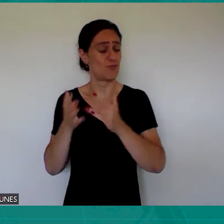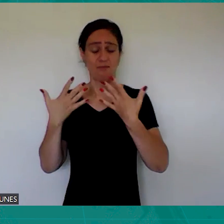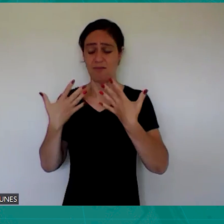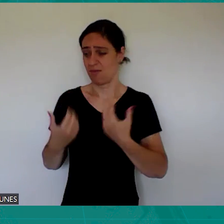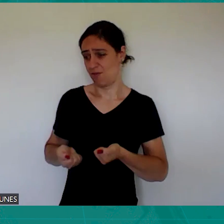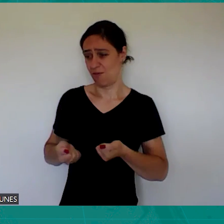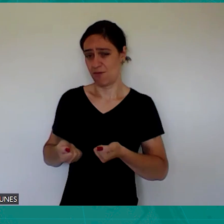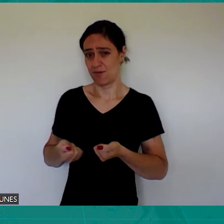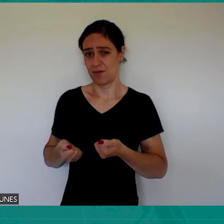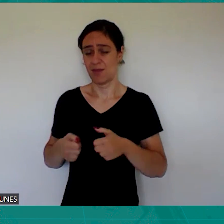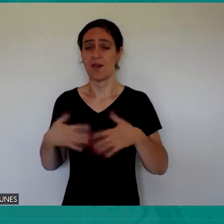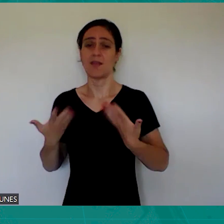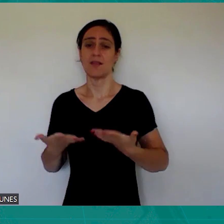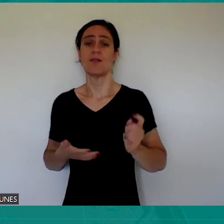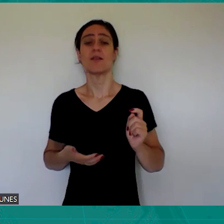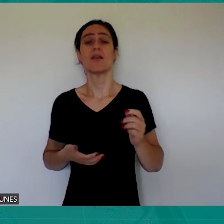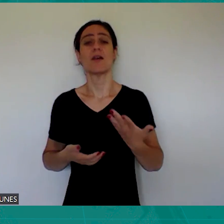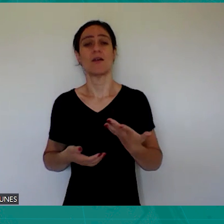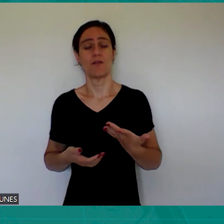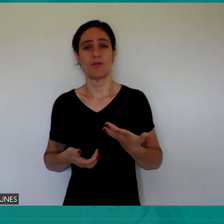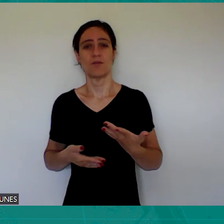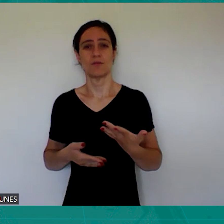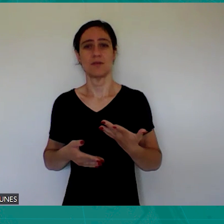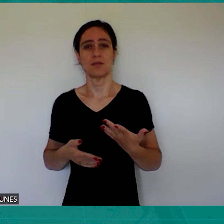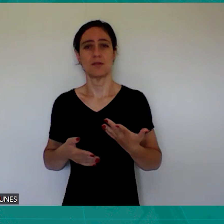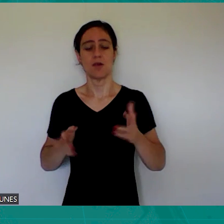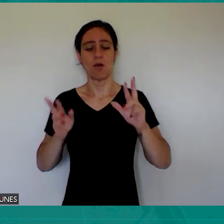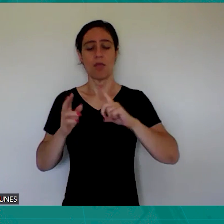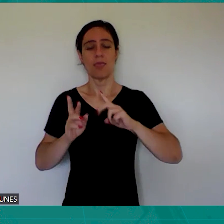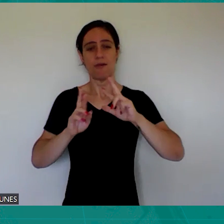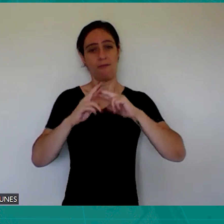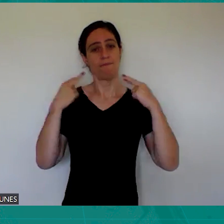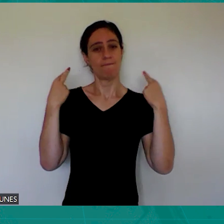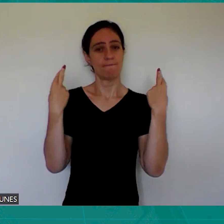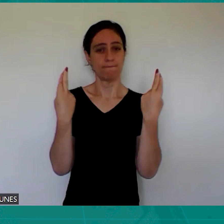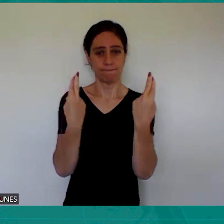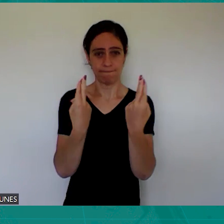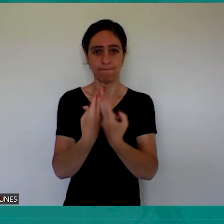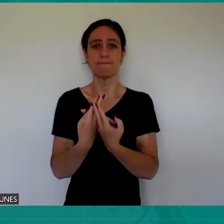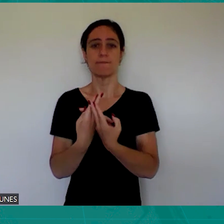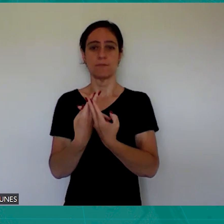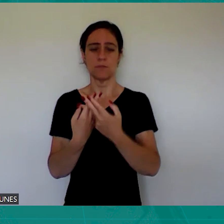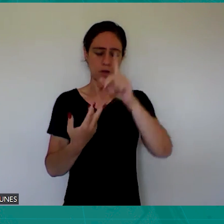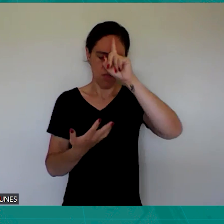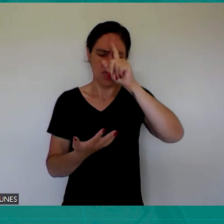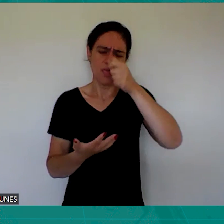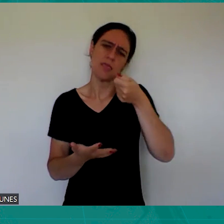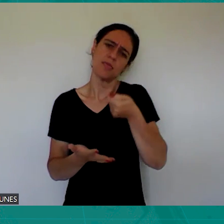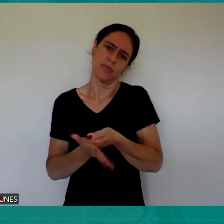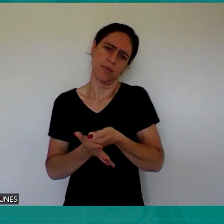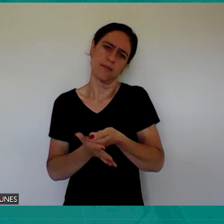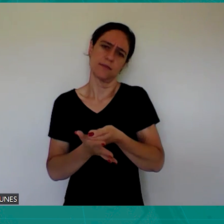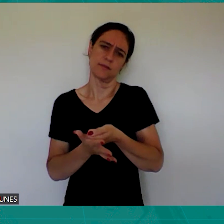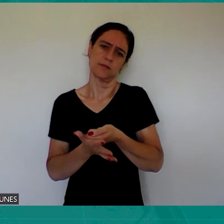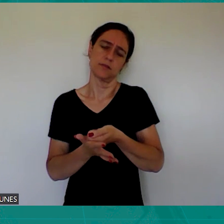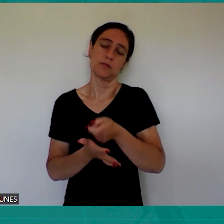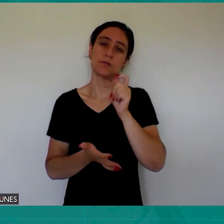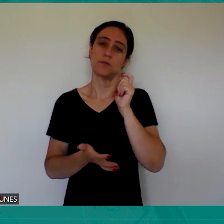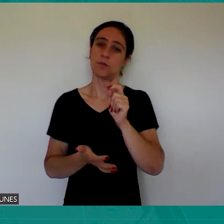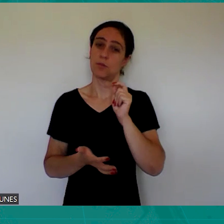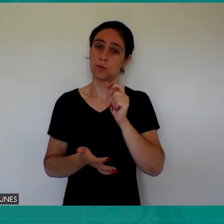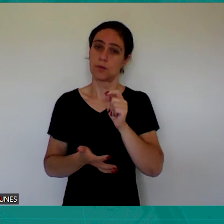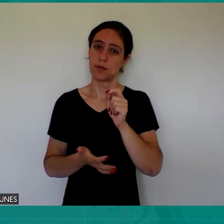Sinédrio, ele se reuniu e tomaram uma decisão grave. Essa decisão era